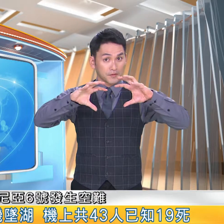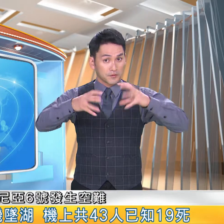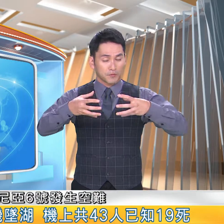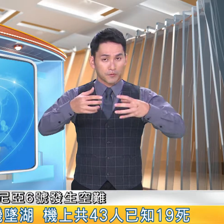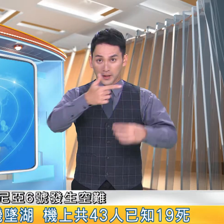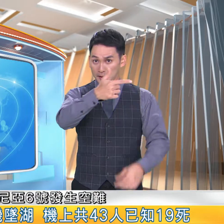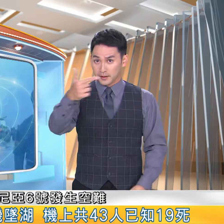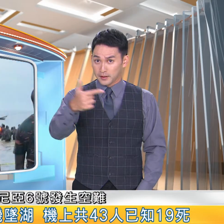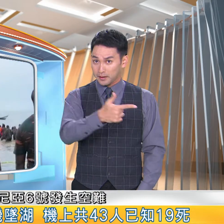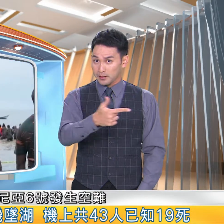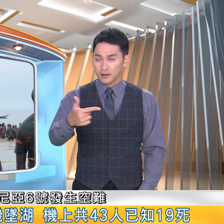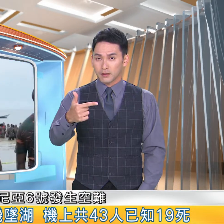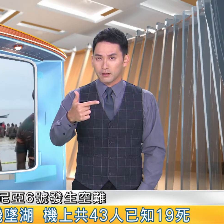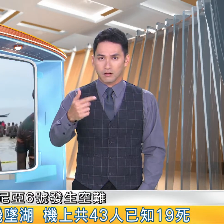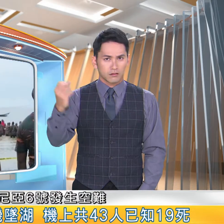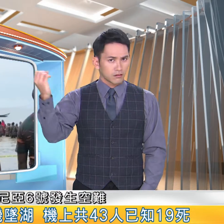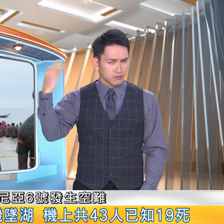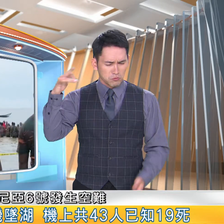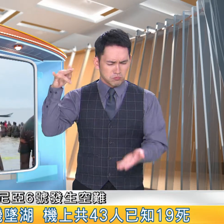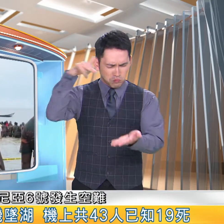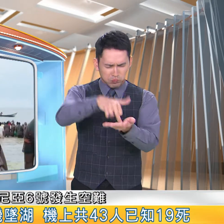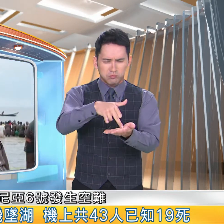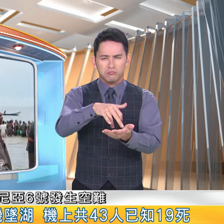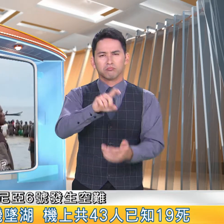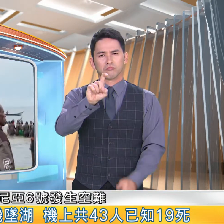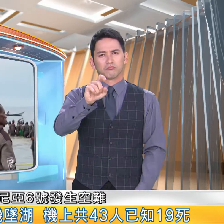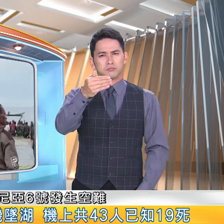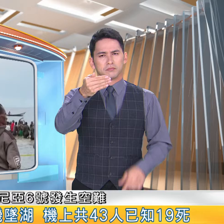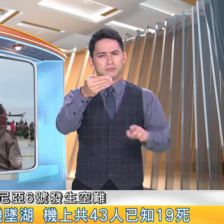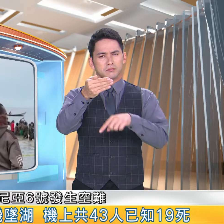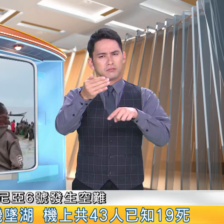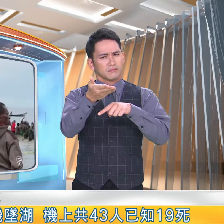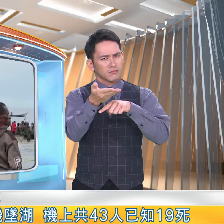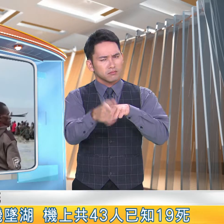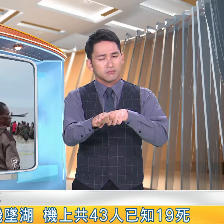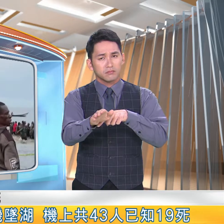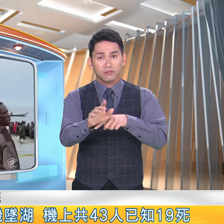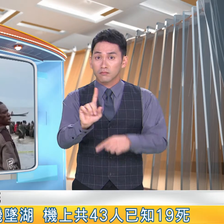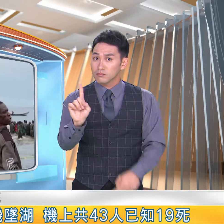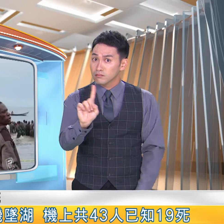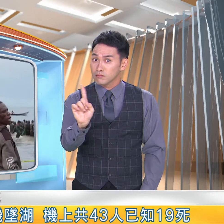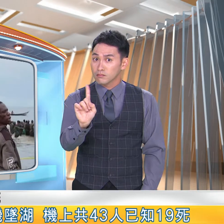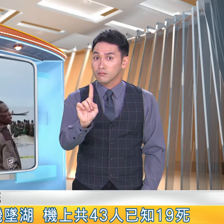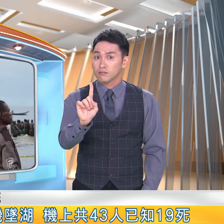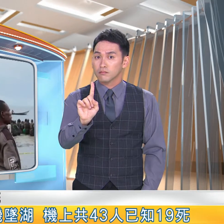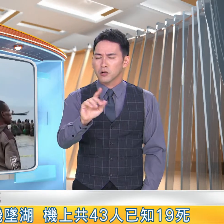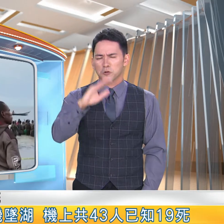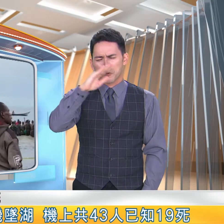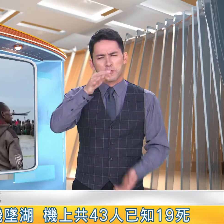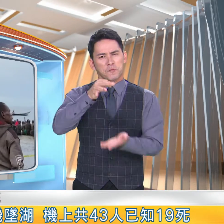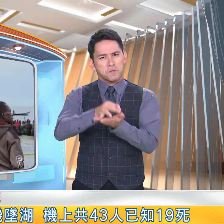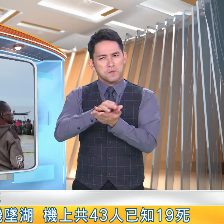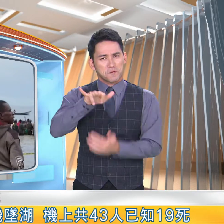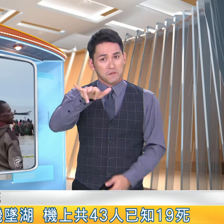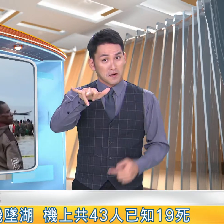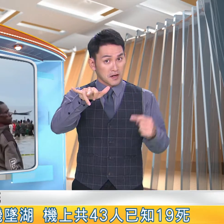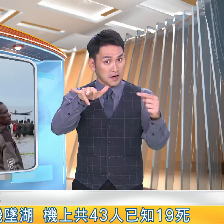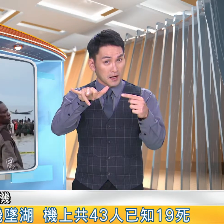东非国家坦桑尼亚六号发生了空难，目前已知有19人死